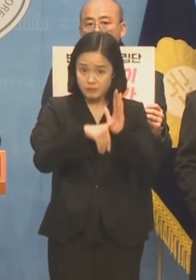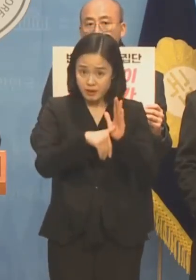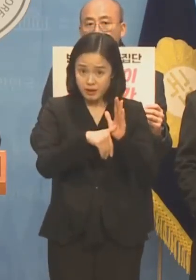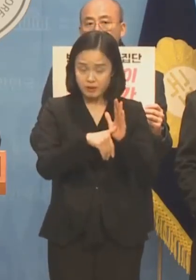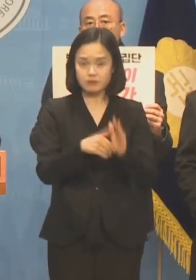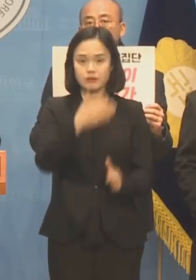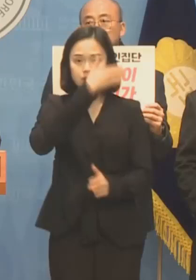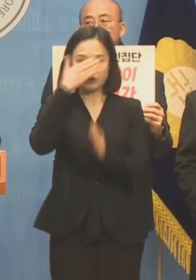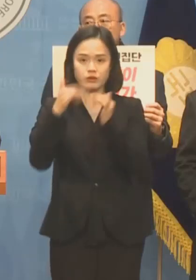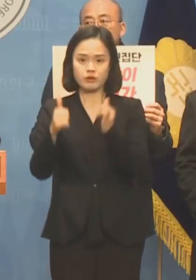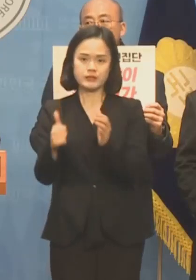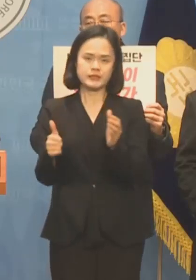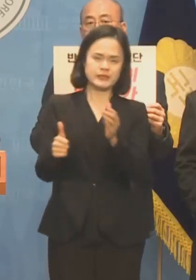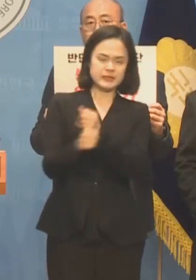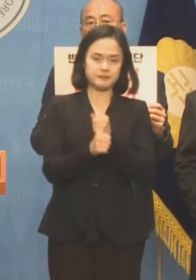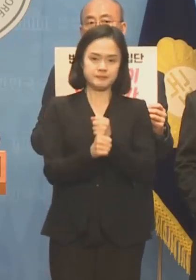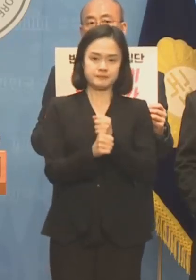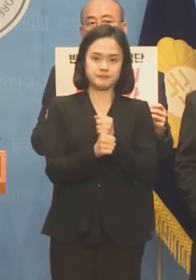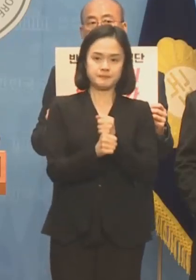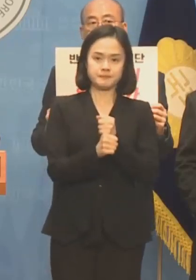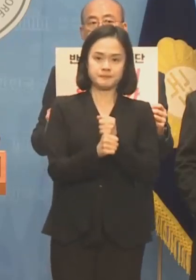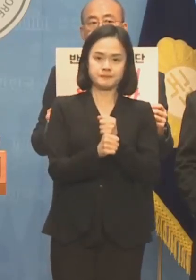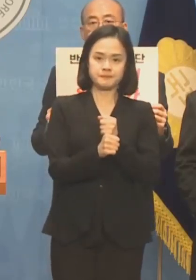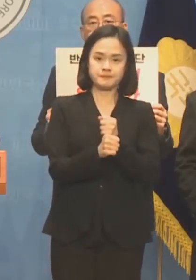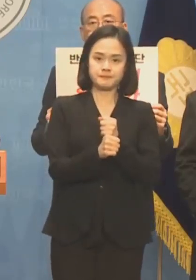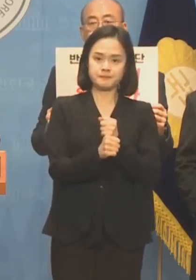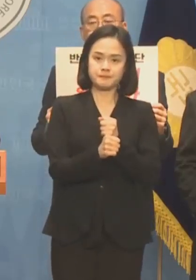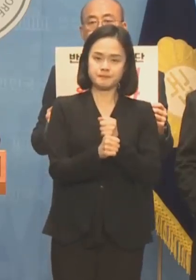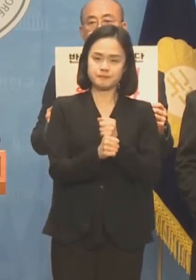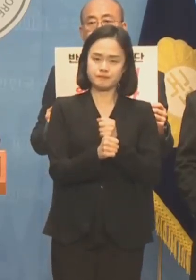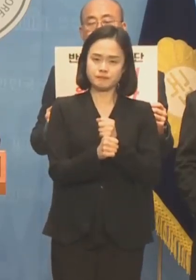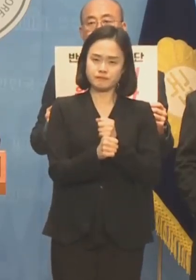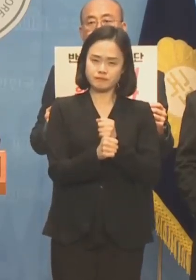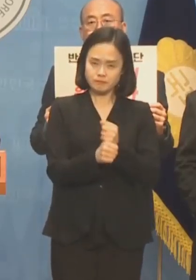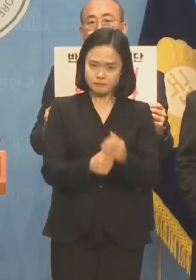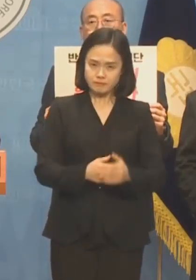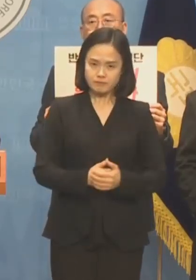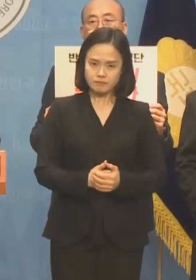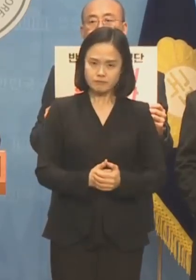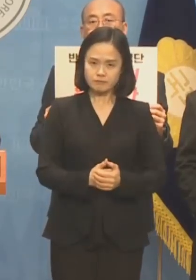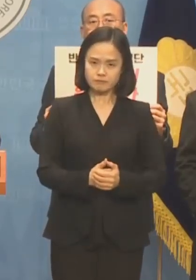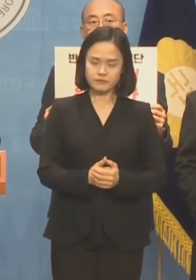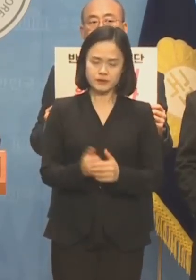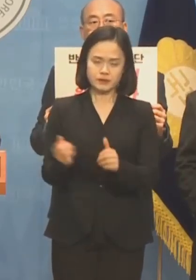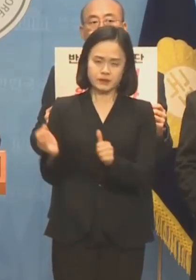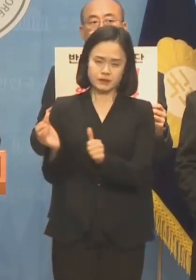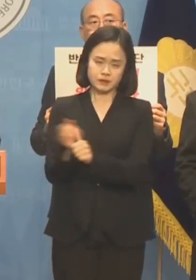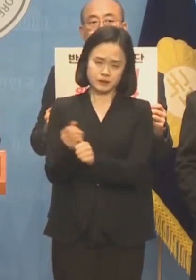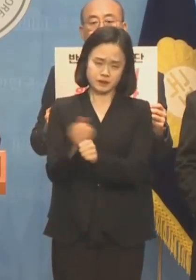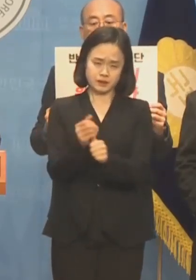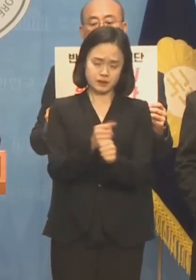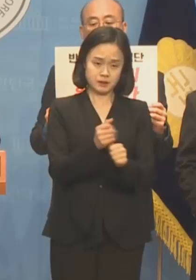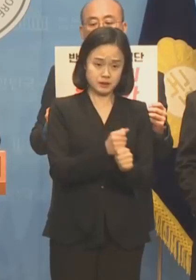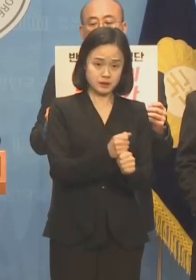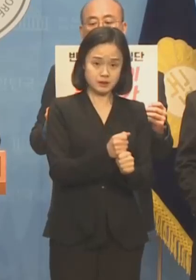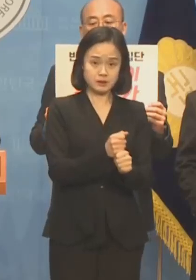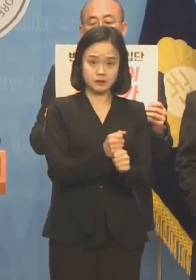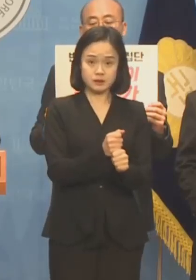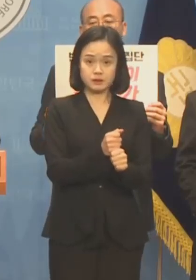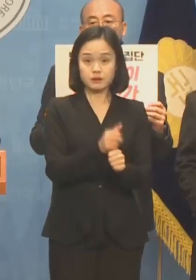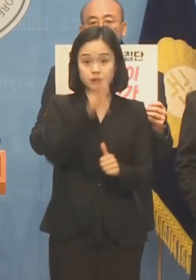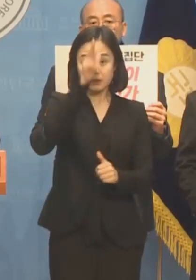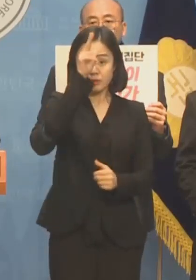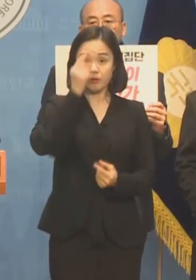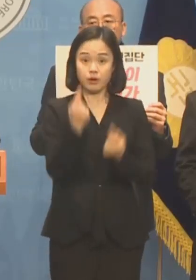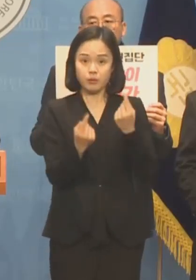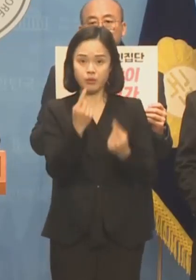체포해가는, 그래서 정식 정복 입은 경찰보다 사복 입은